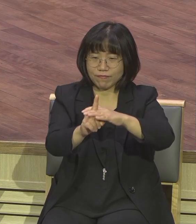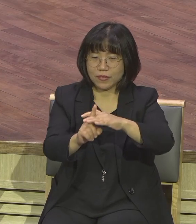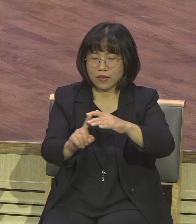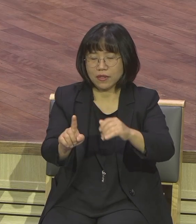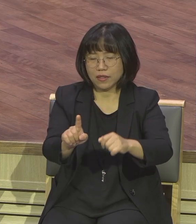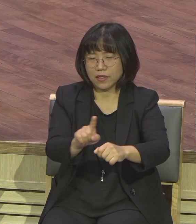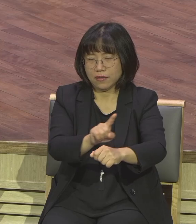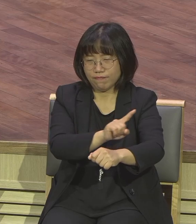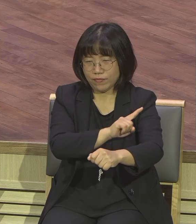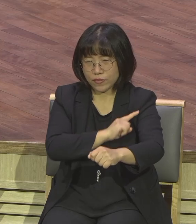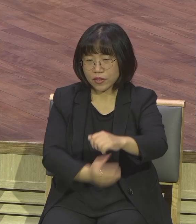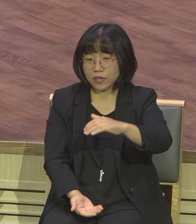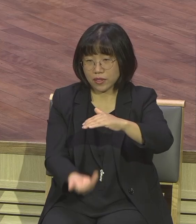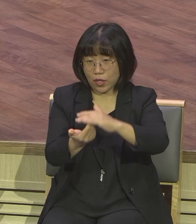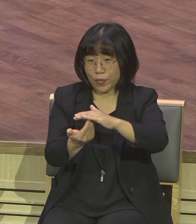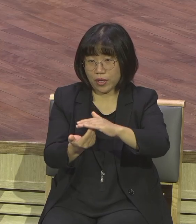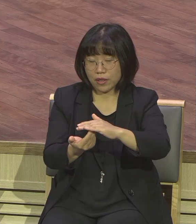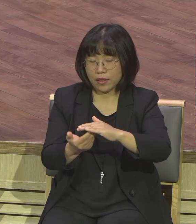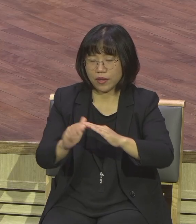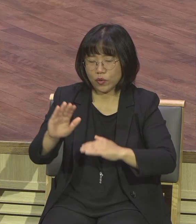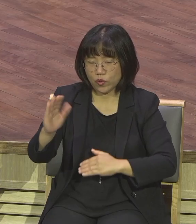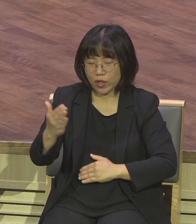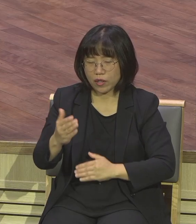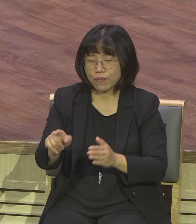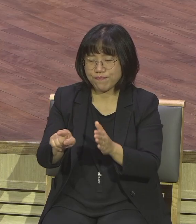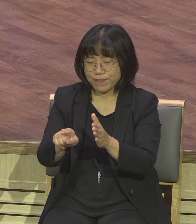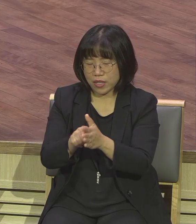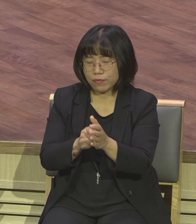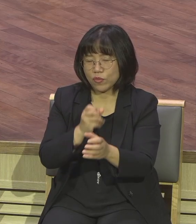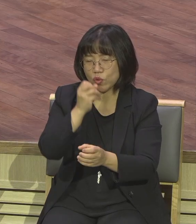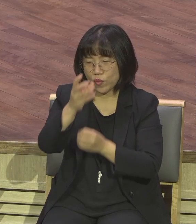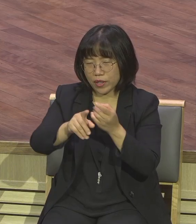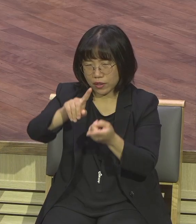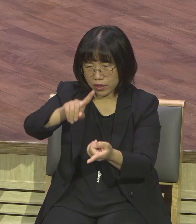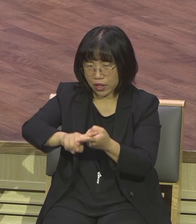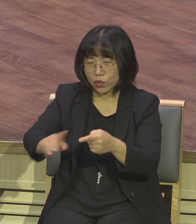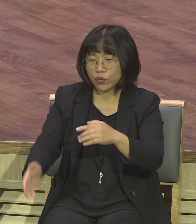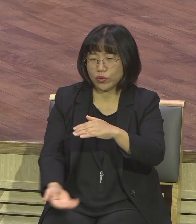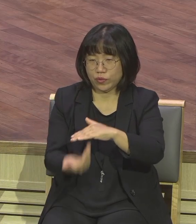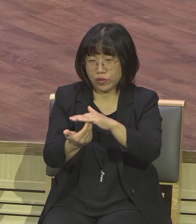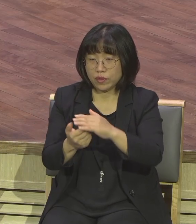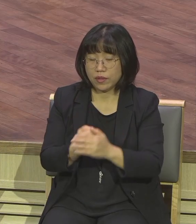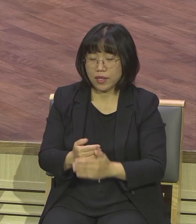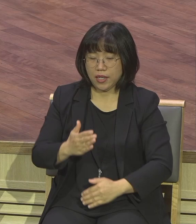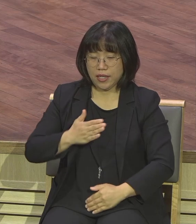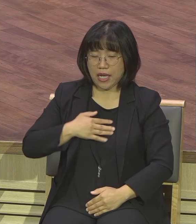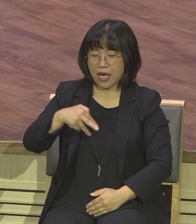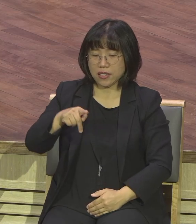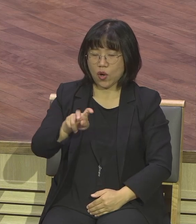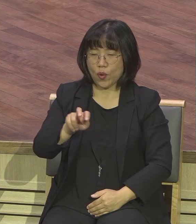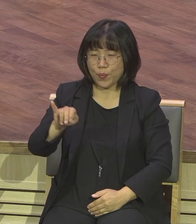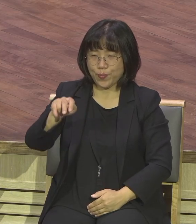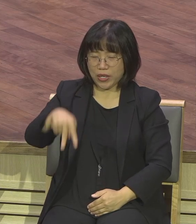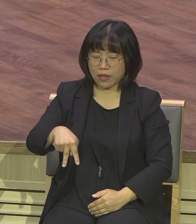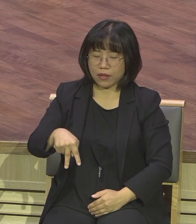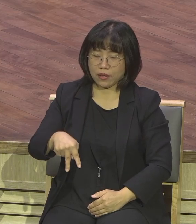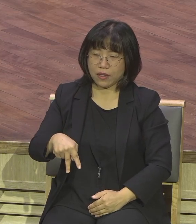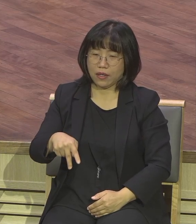될지어다. 믿음대로 돼요. 믿음대로 된다니까요. 내가 서밋이야. 그 서밋은 노는 게